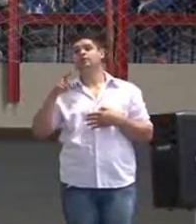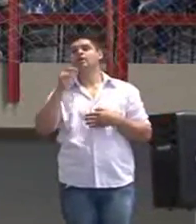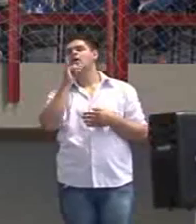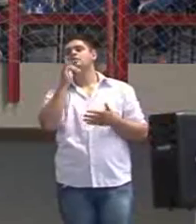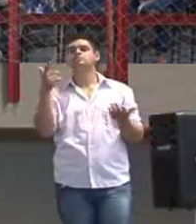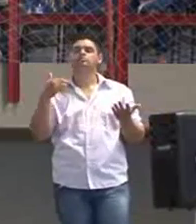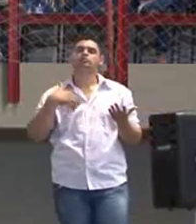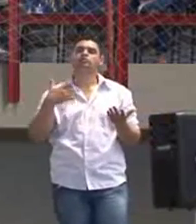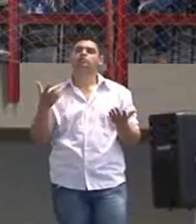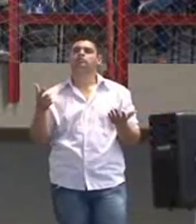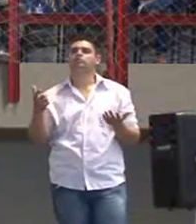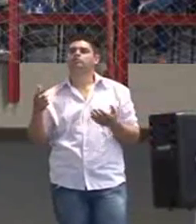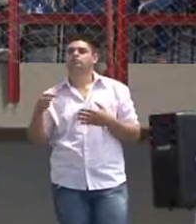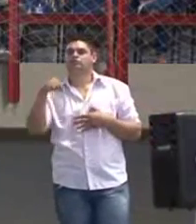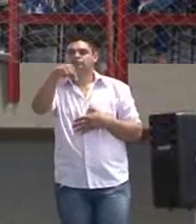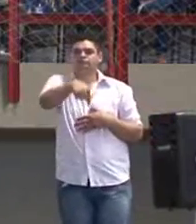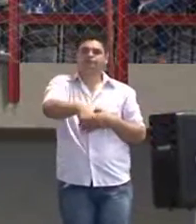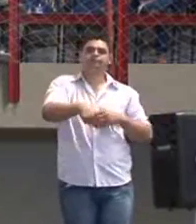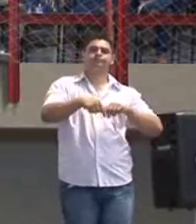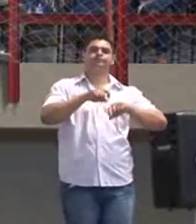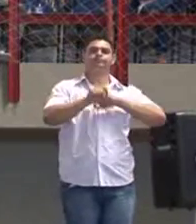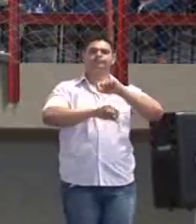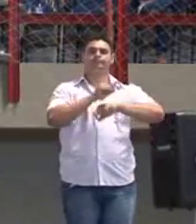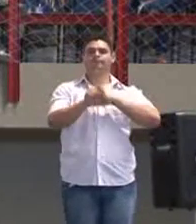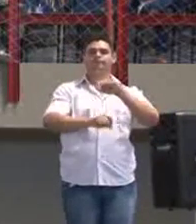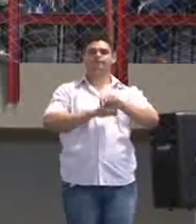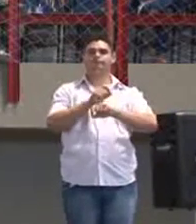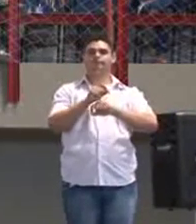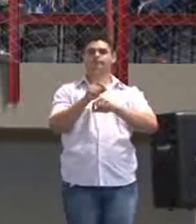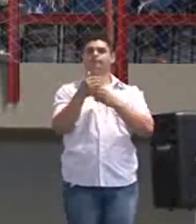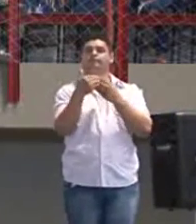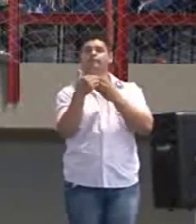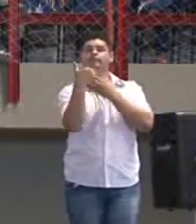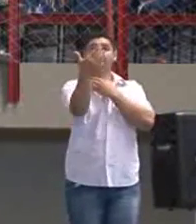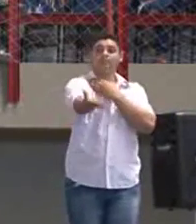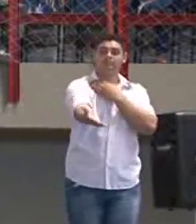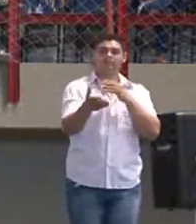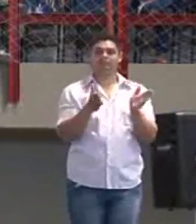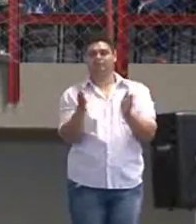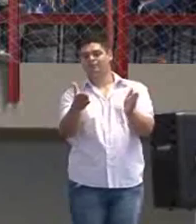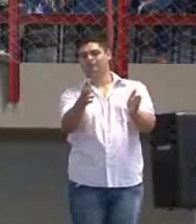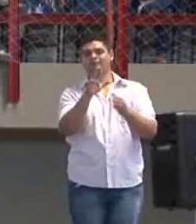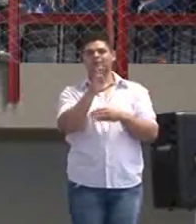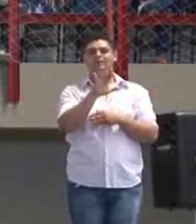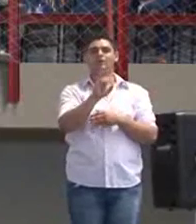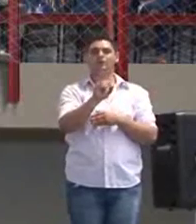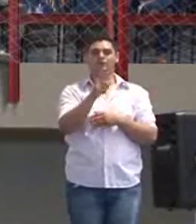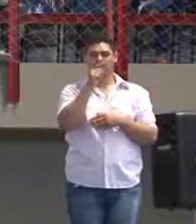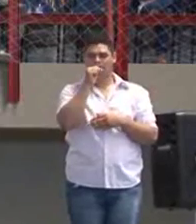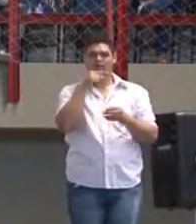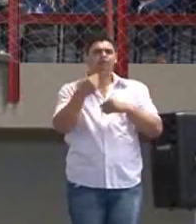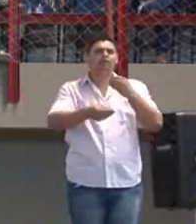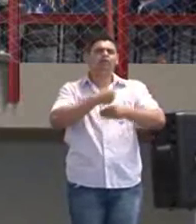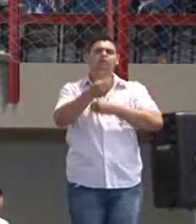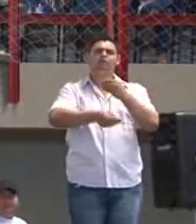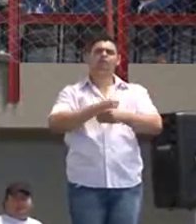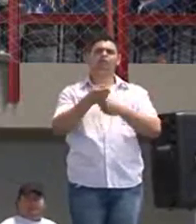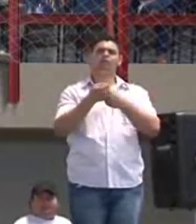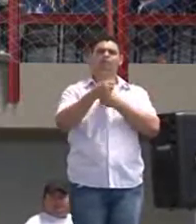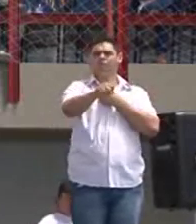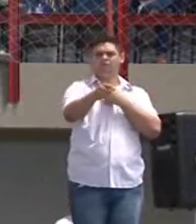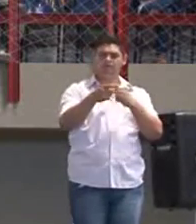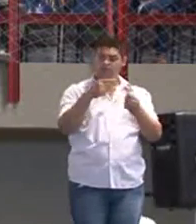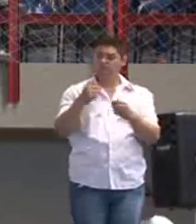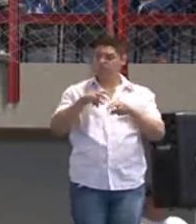medir de uma margem para outra margem de um rio? Às vezes a distância é muito grande. Como é que vai ser feito isso?